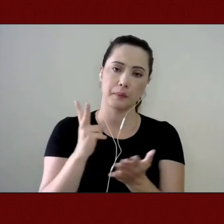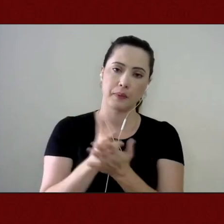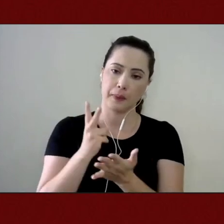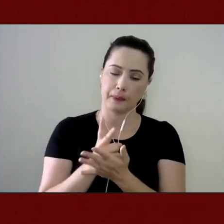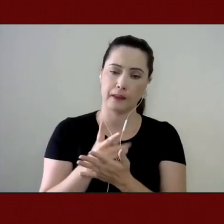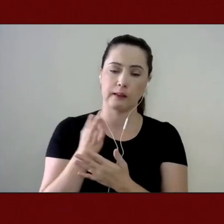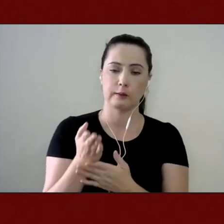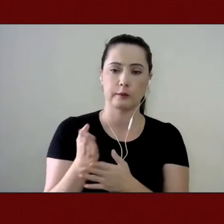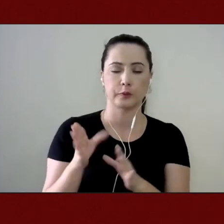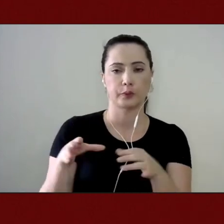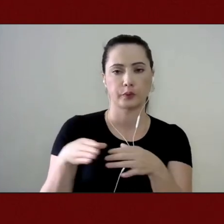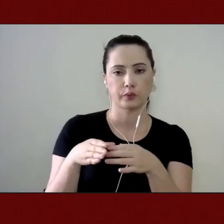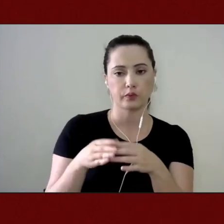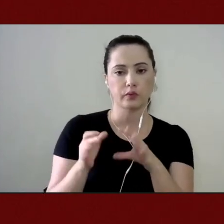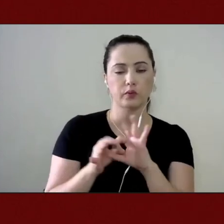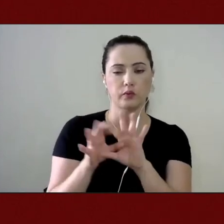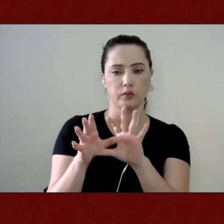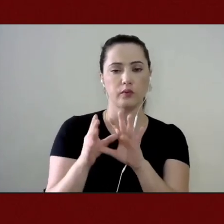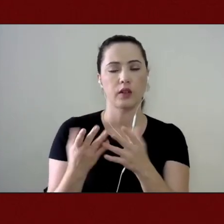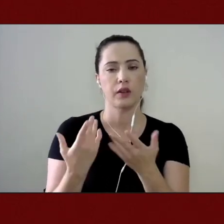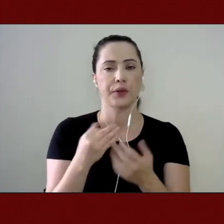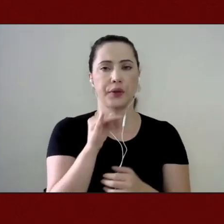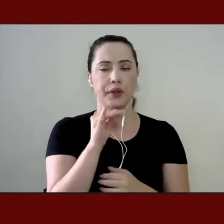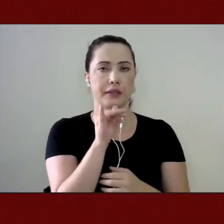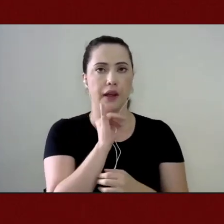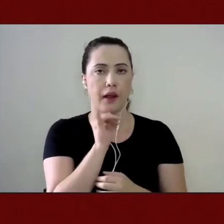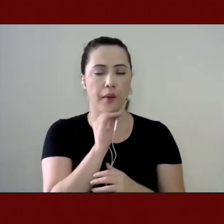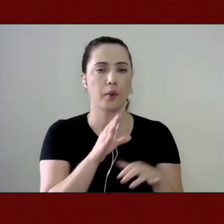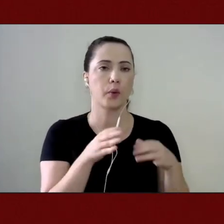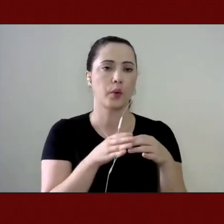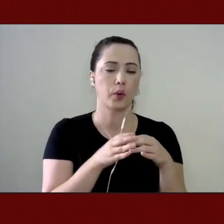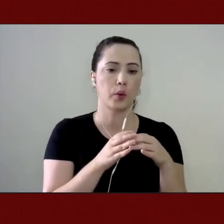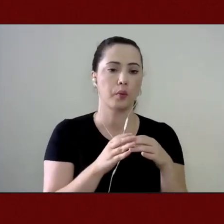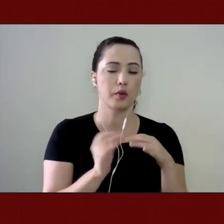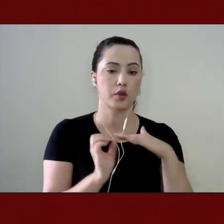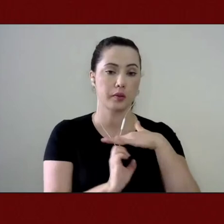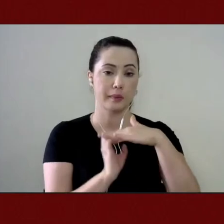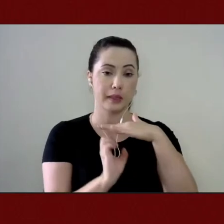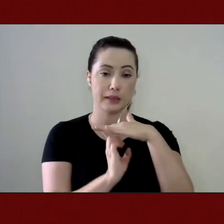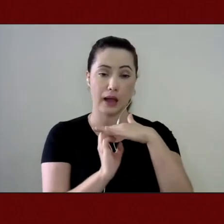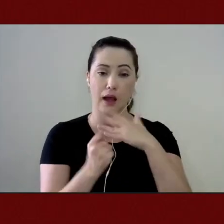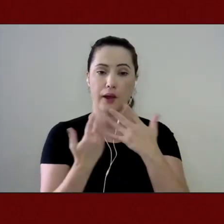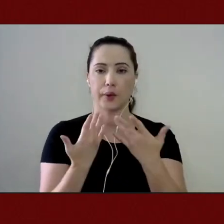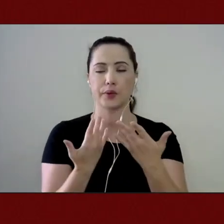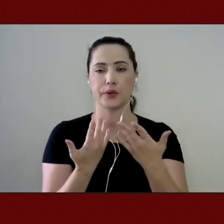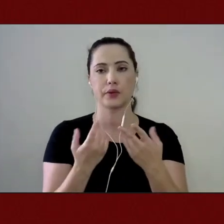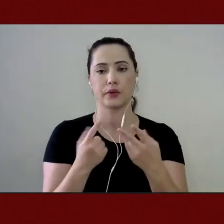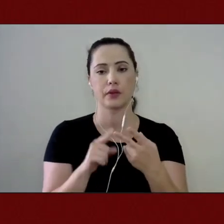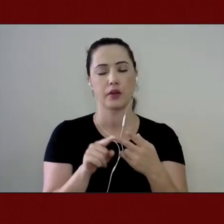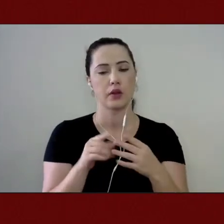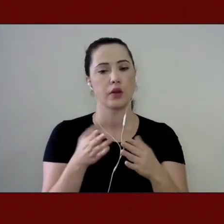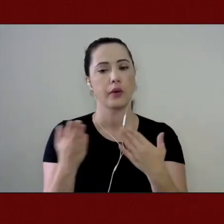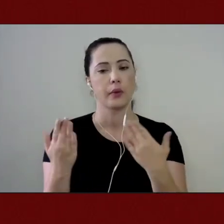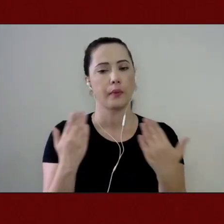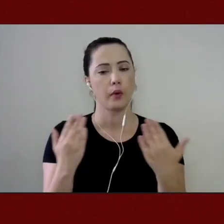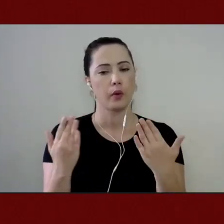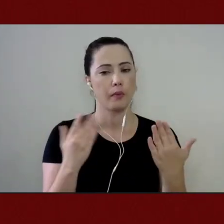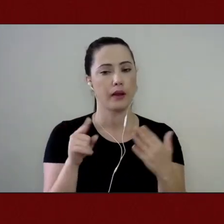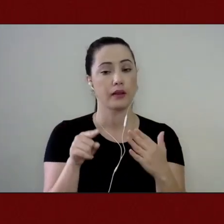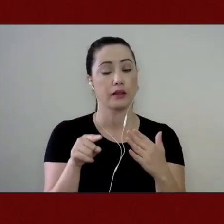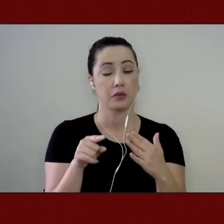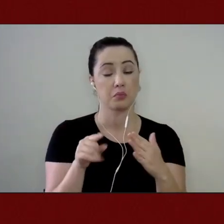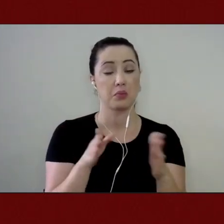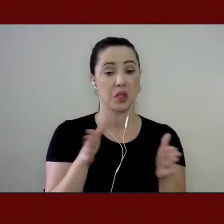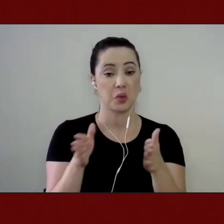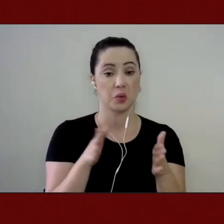parte, constituíam o empresariado da cultura, aliás, um período que foi bastante brilhantemente estudado na tese de Hamilton